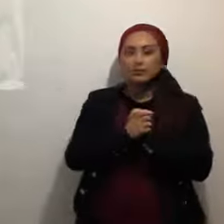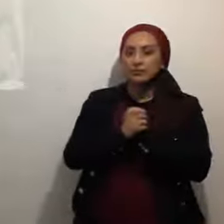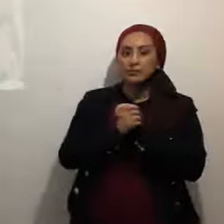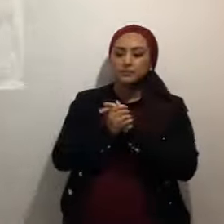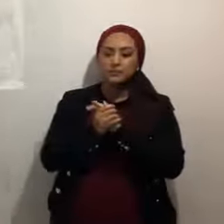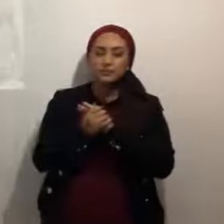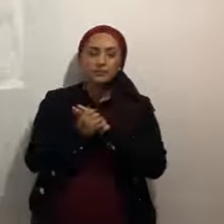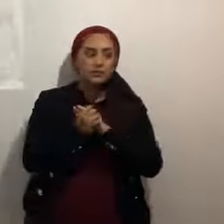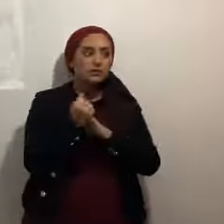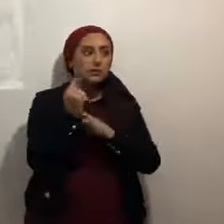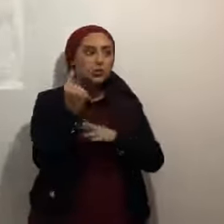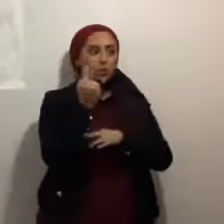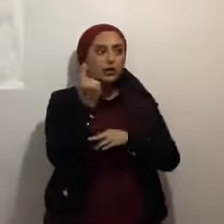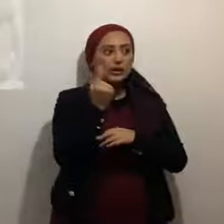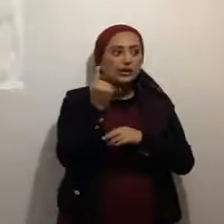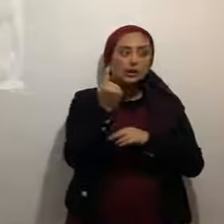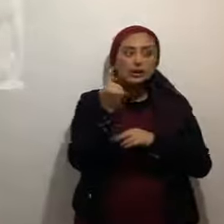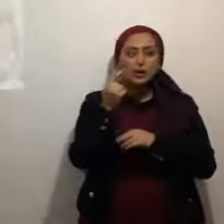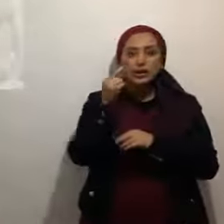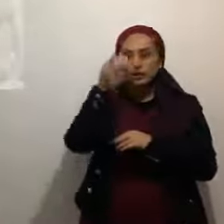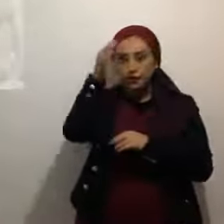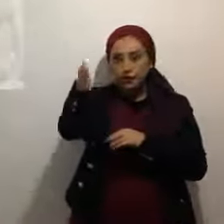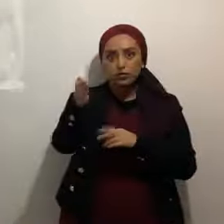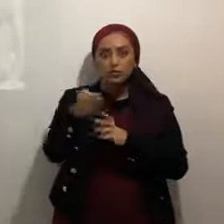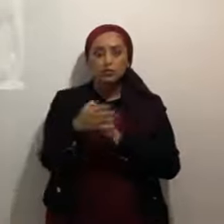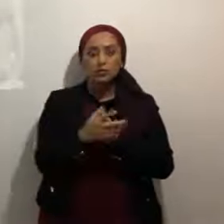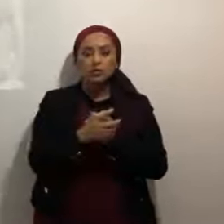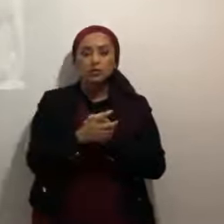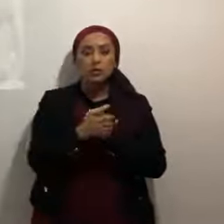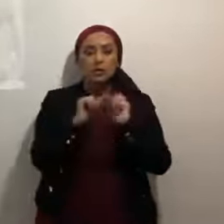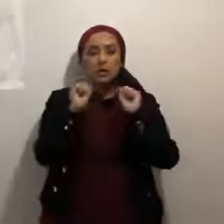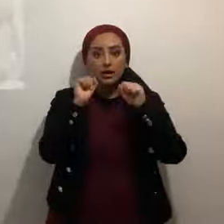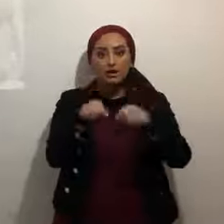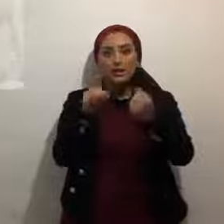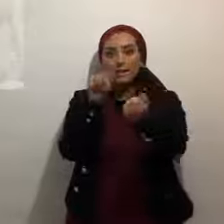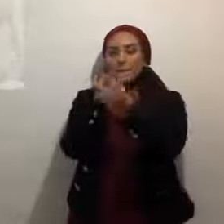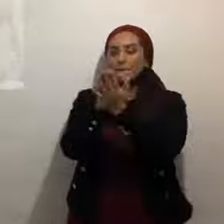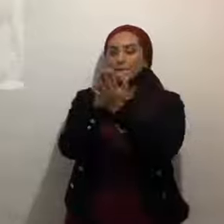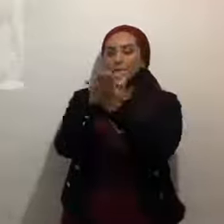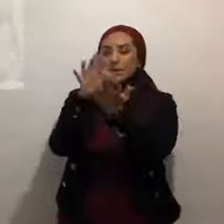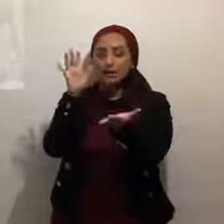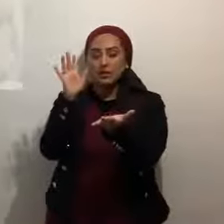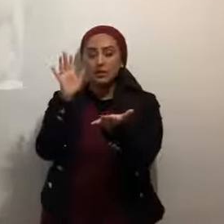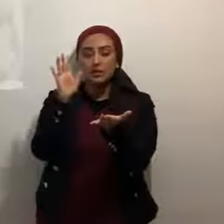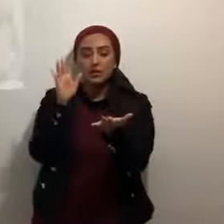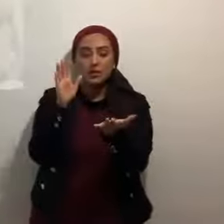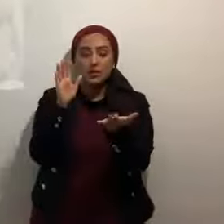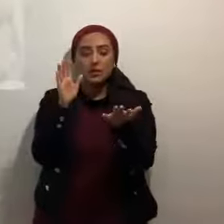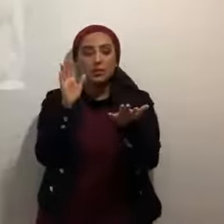Solo el futuro, para que vayan anotando, puede ser glorioso mientras